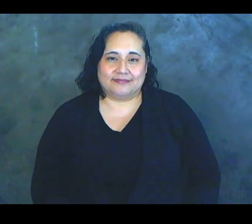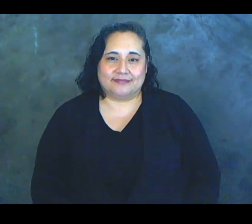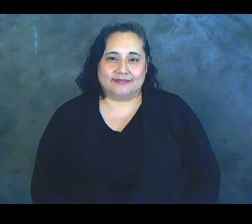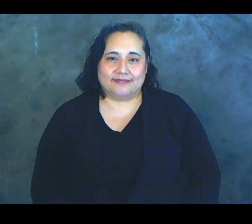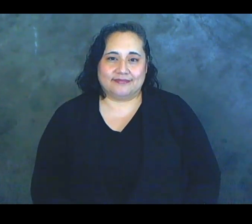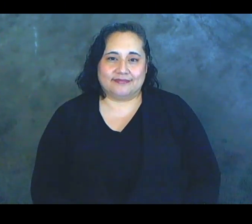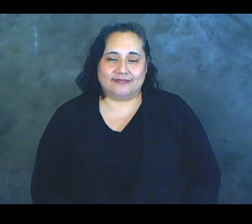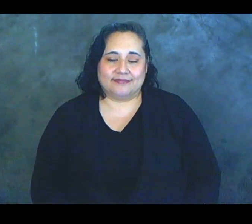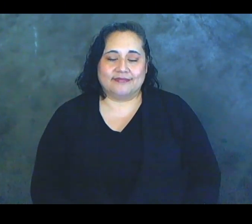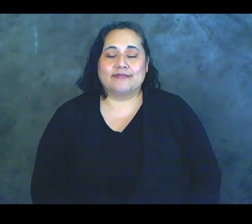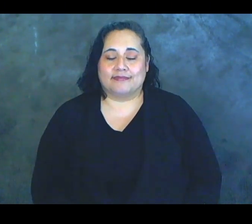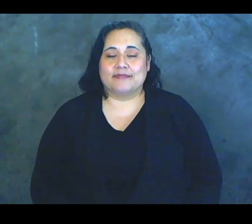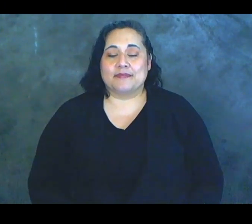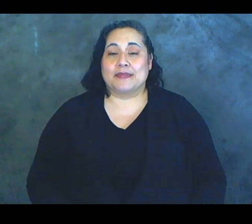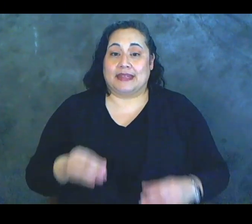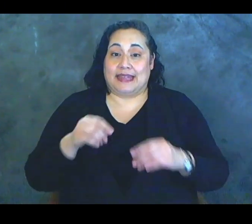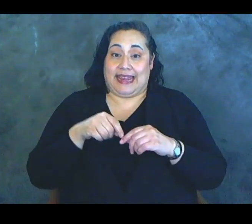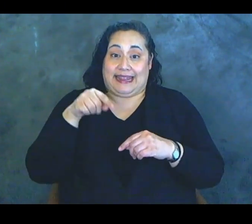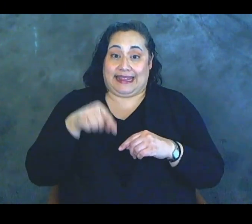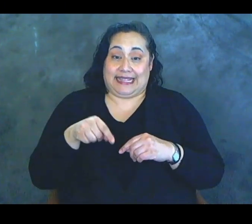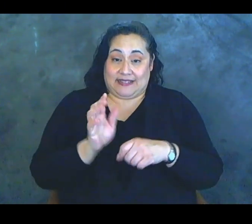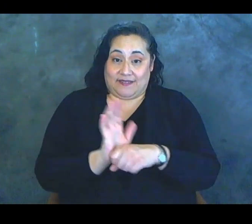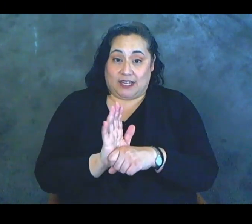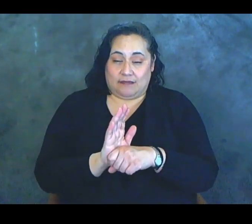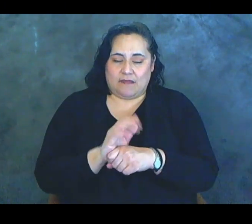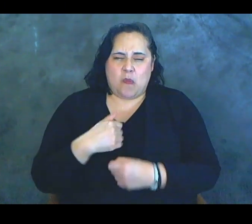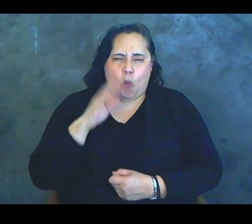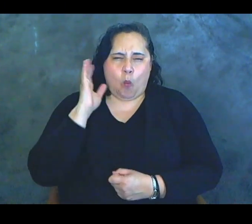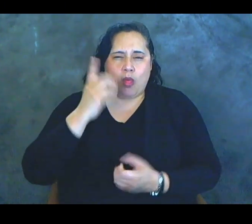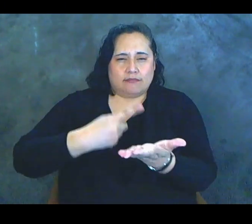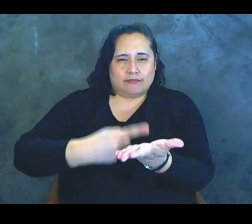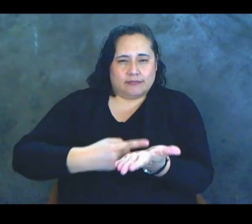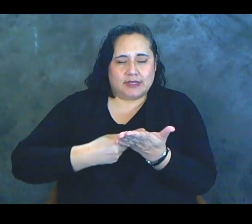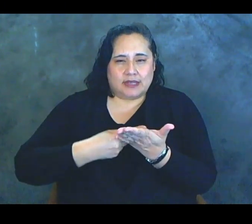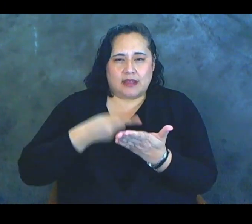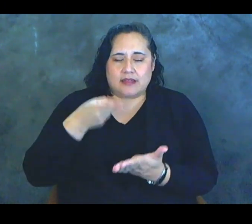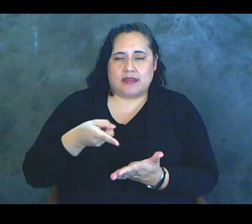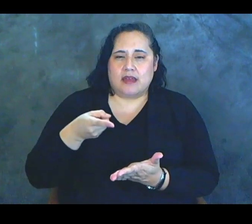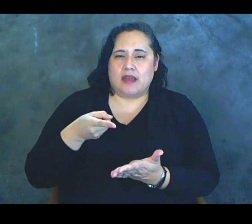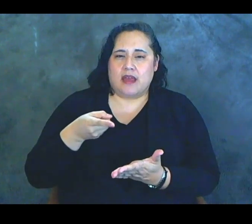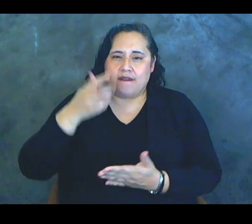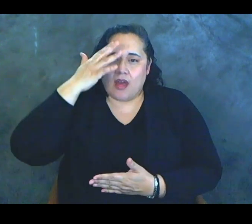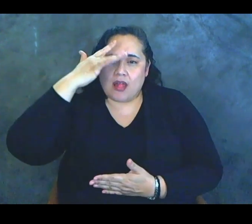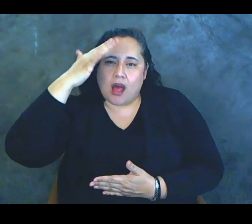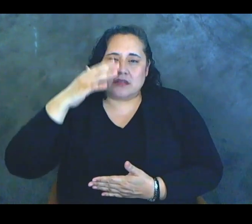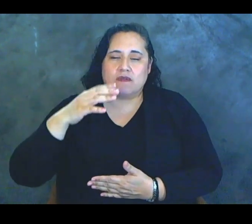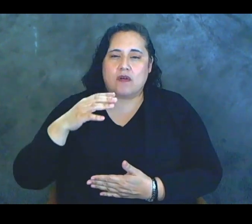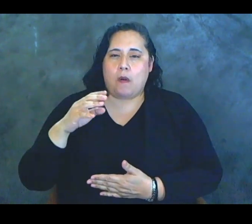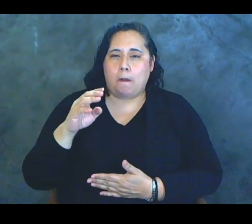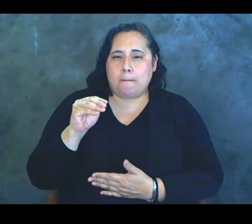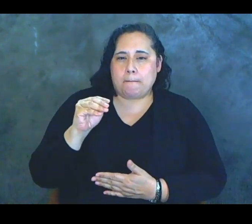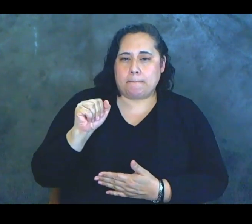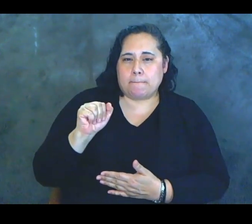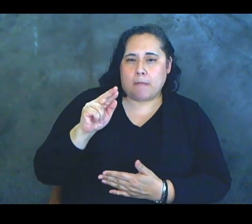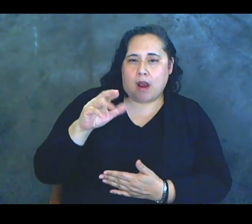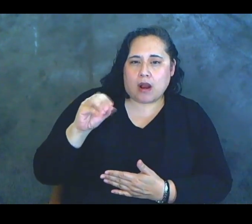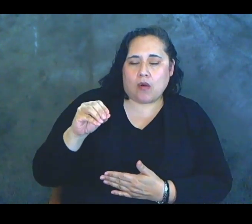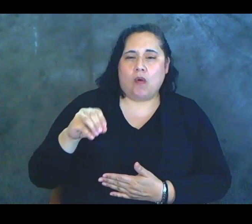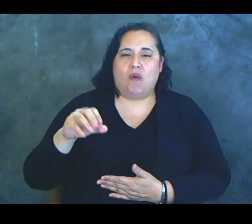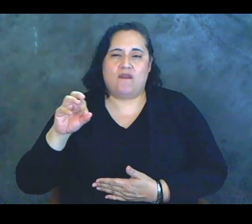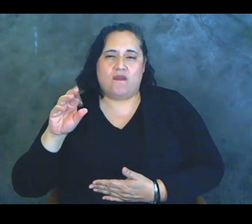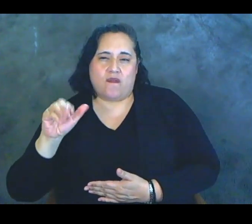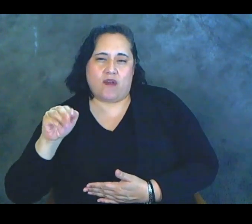En esta lección, vamos a discutir el marco filosófico que define el enfoque del